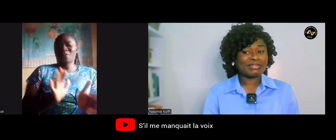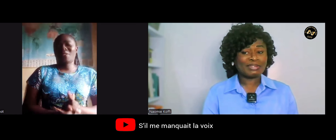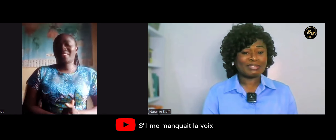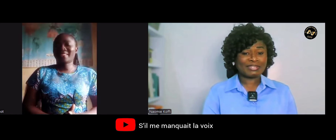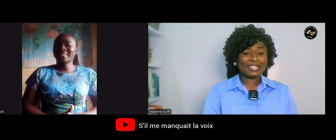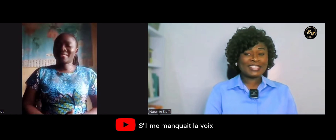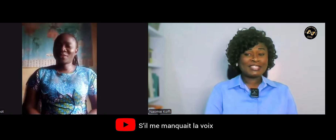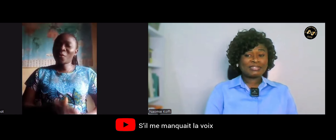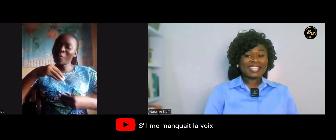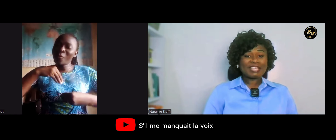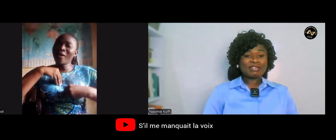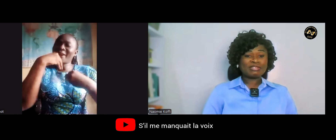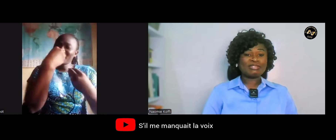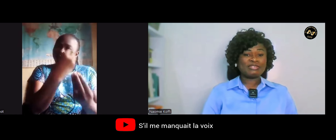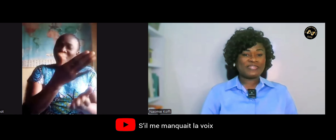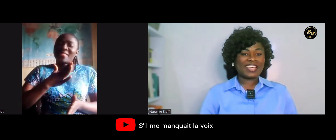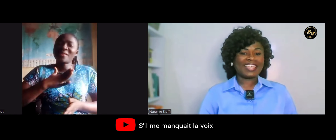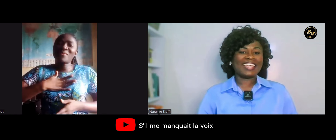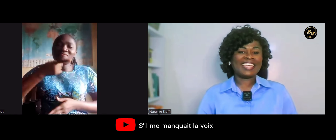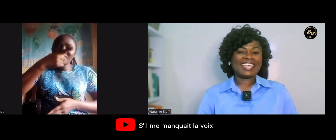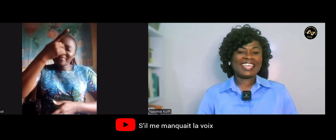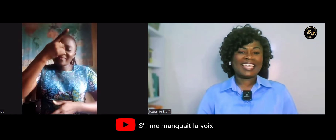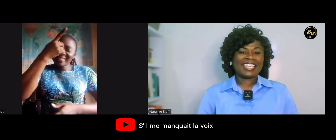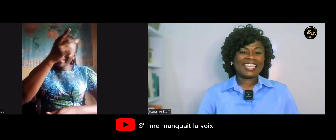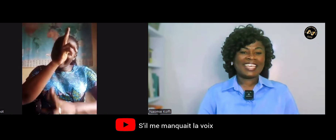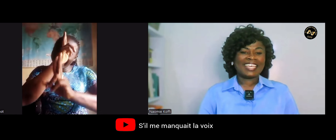très contente. Je suis très contente de le faire.